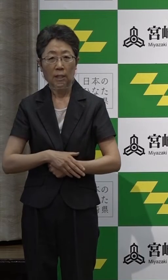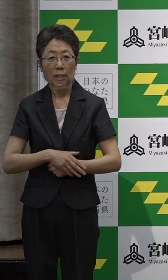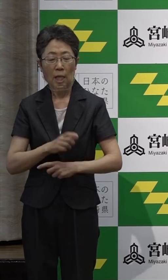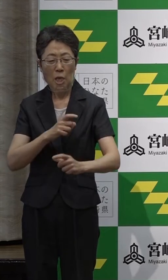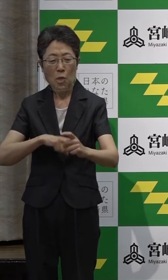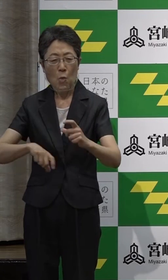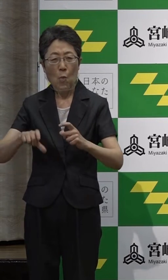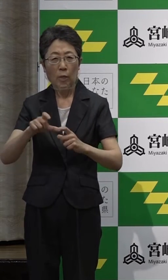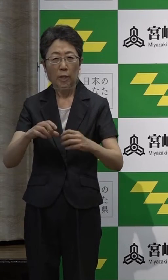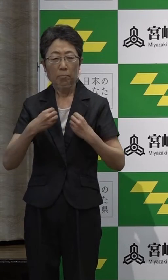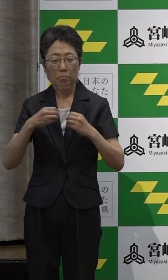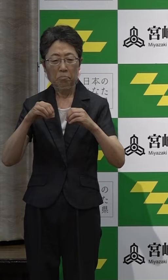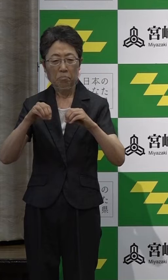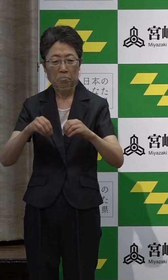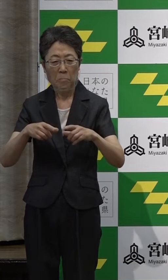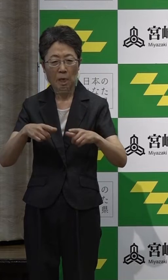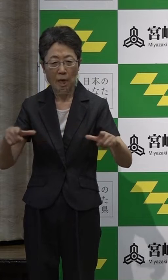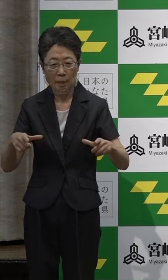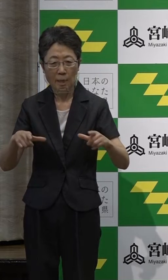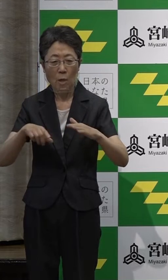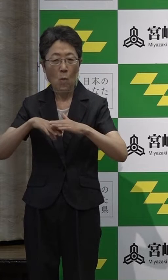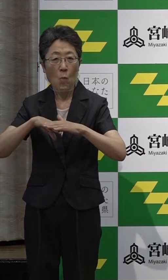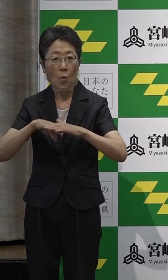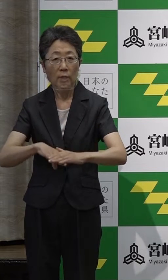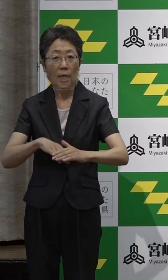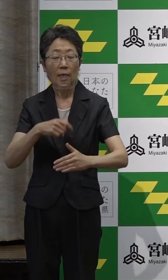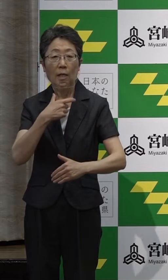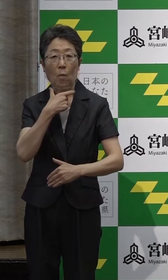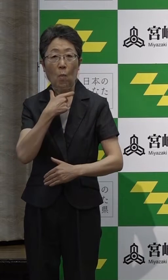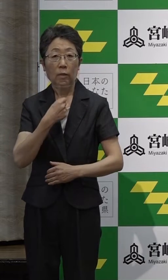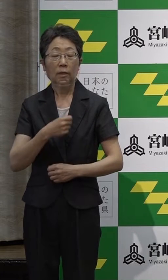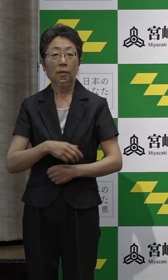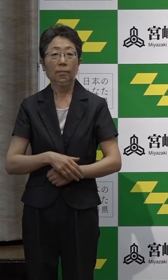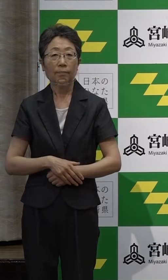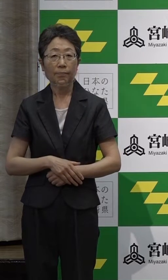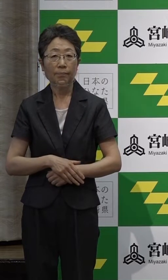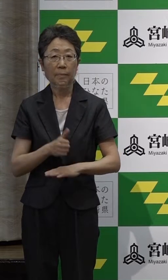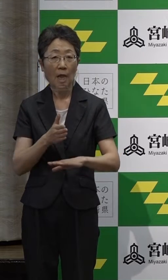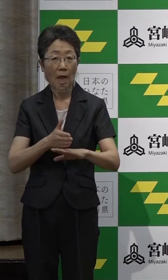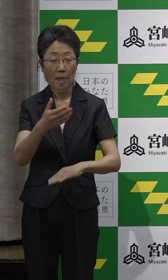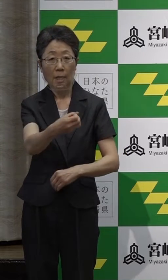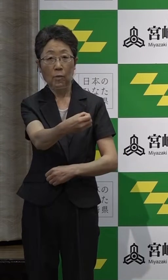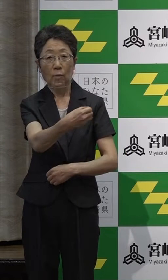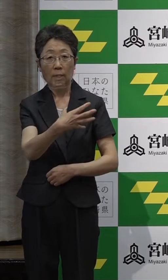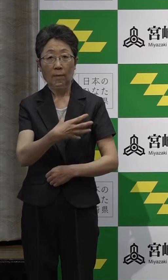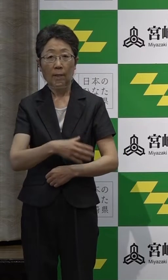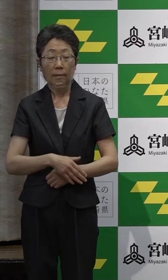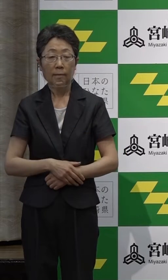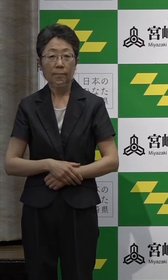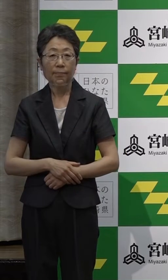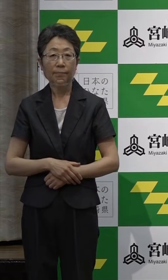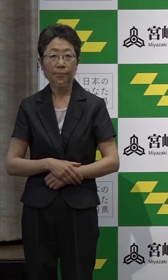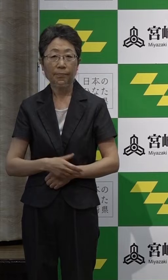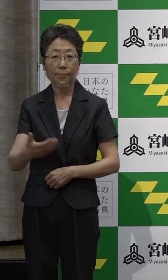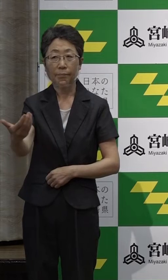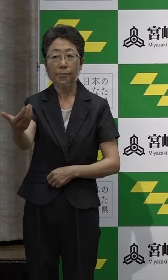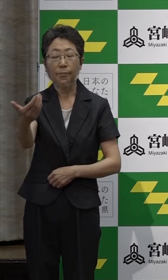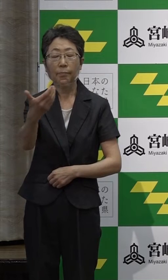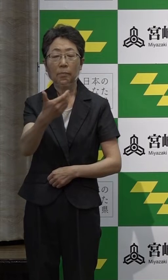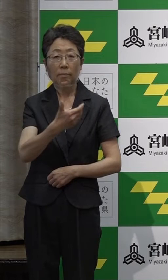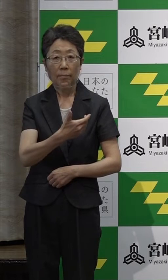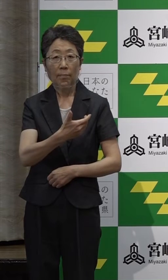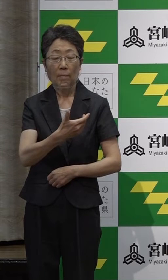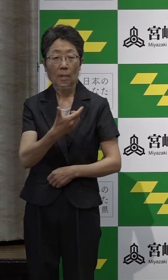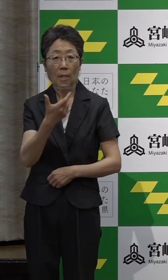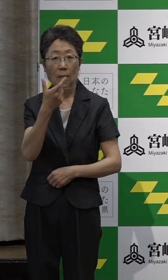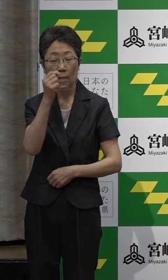をしないような状況が必要だろうと考えています。 ありがとうございます。 はい、す